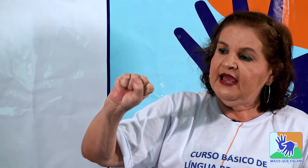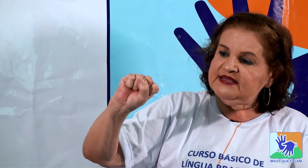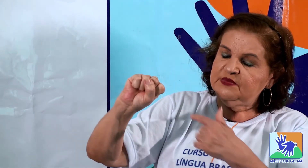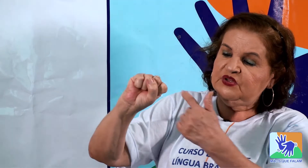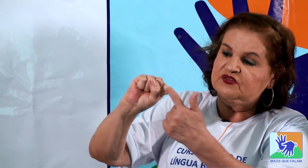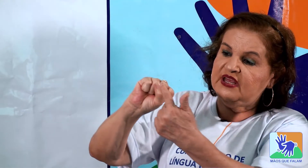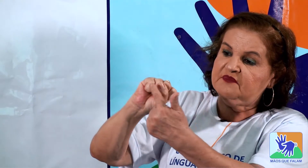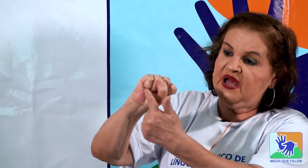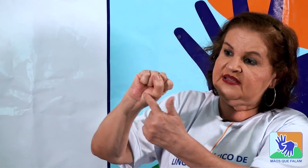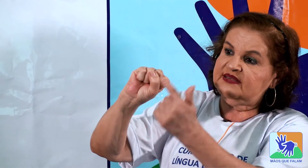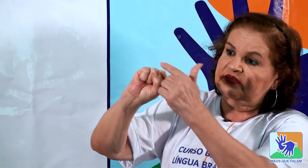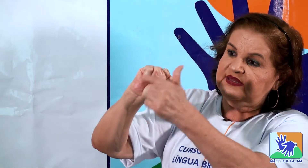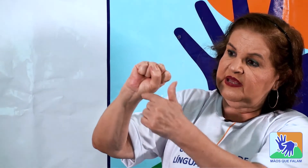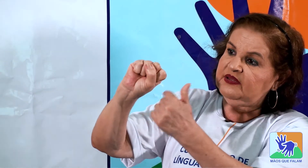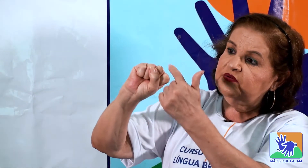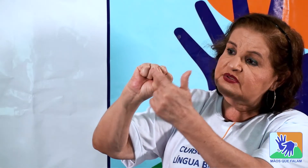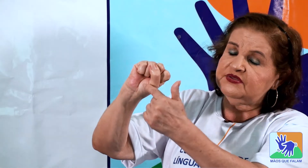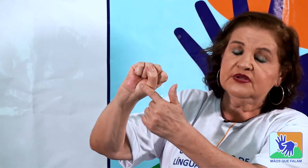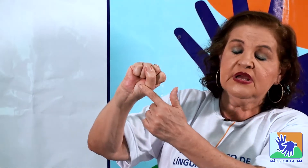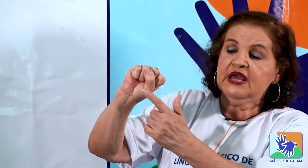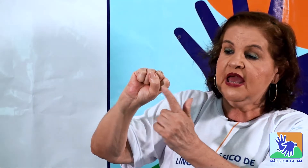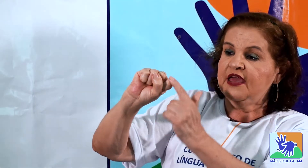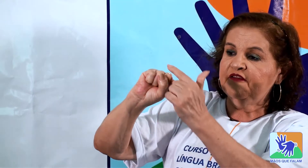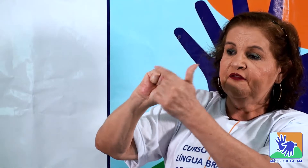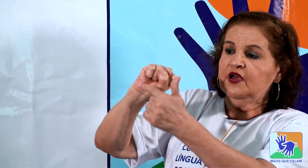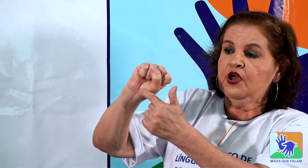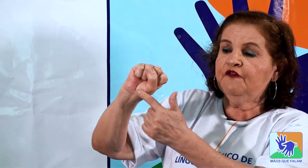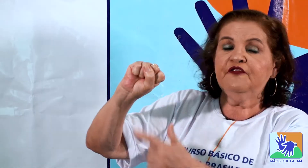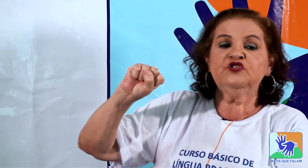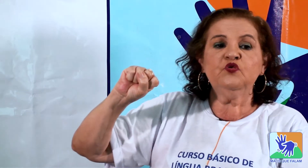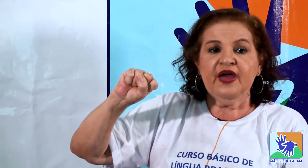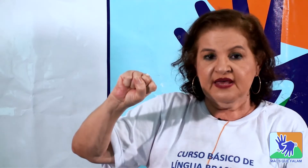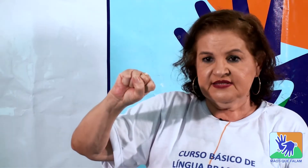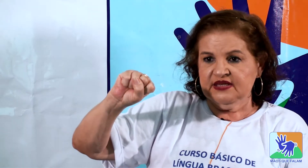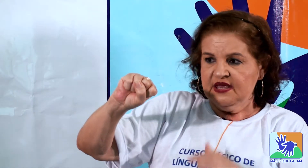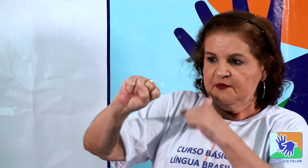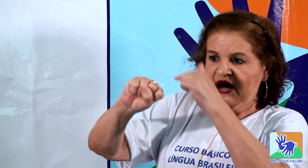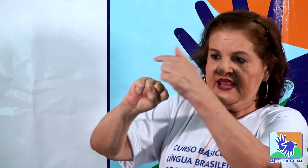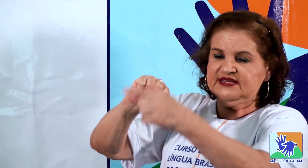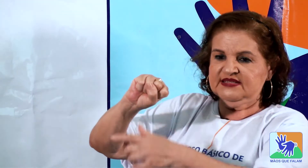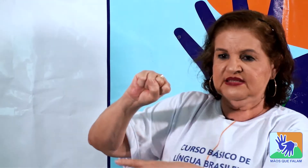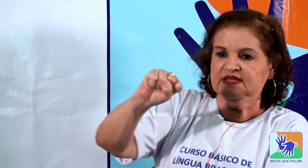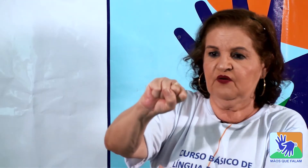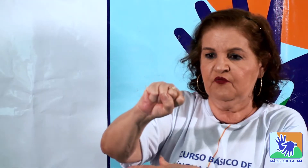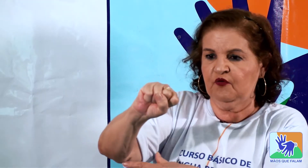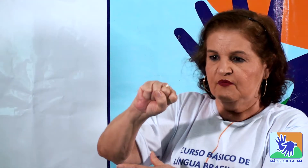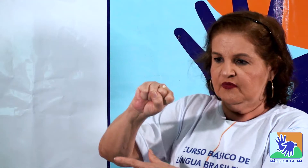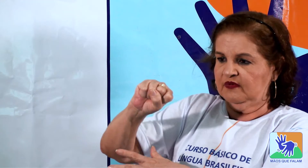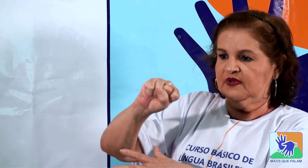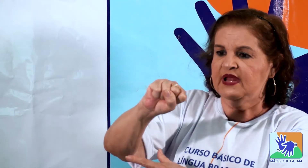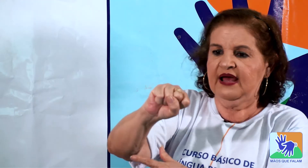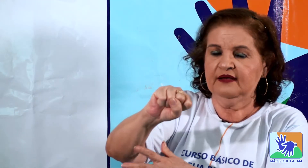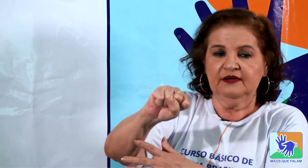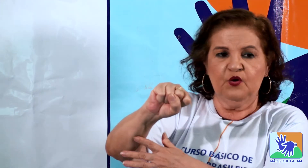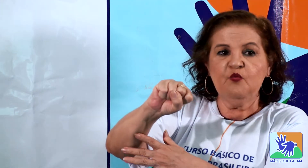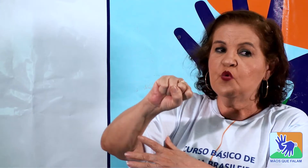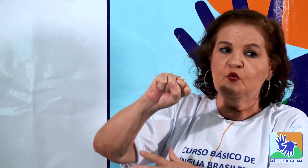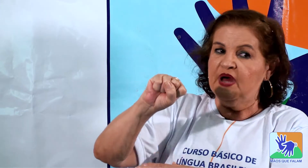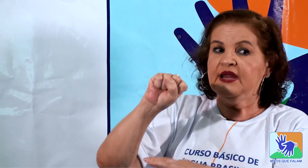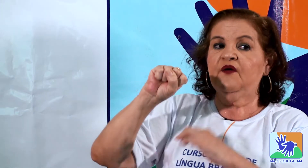cima dos demais dedos e aí eu fiz o S. Parece assim que eu vou dar um murro, mas não, é